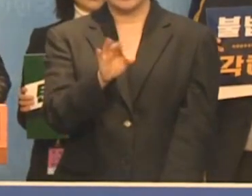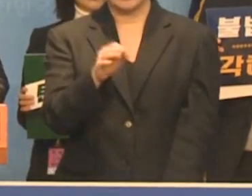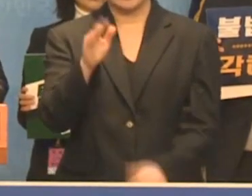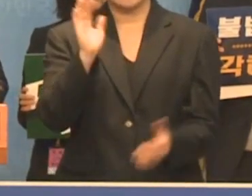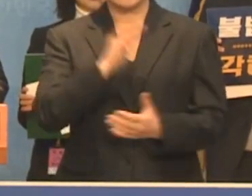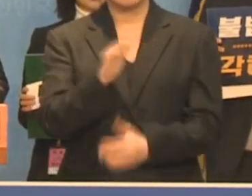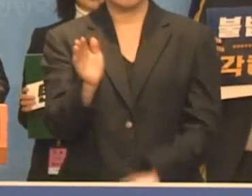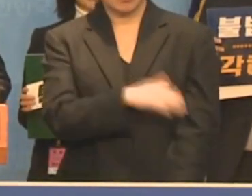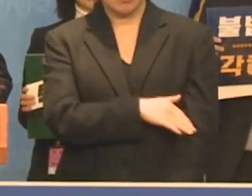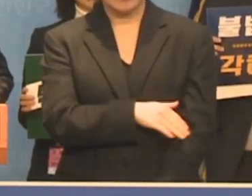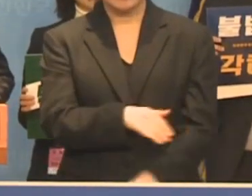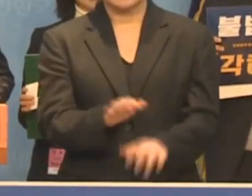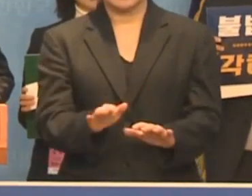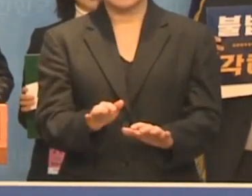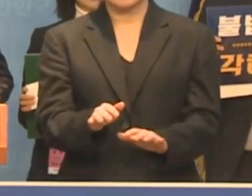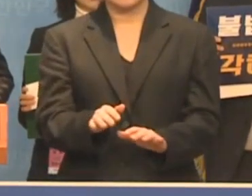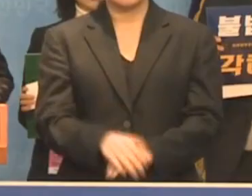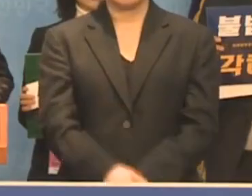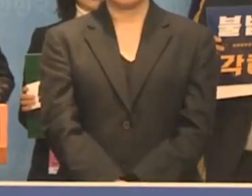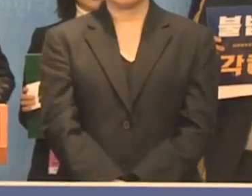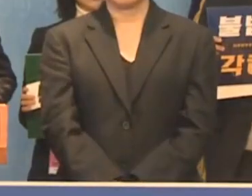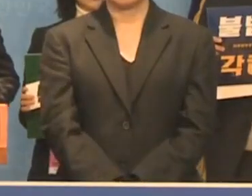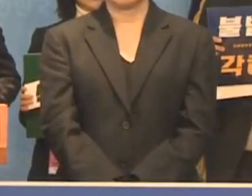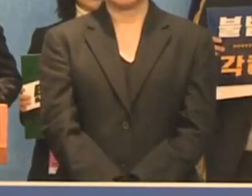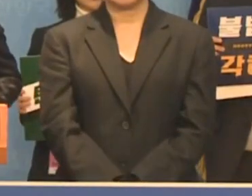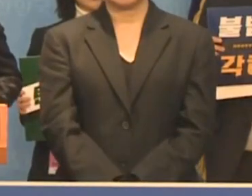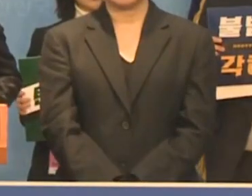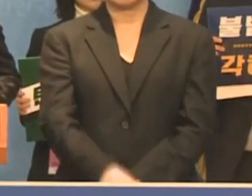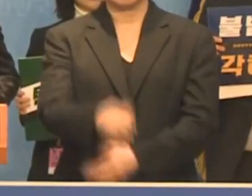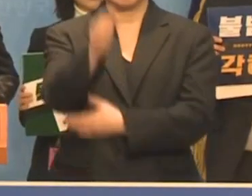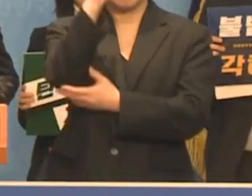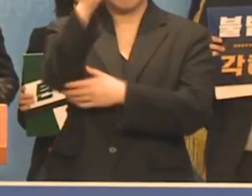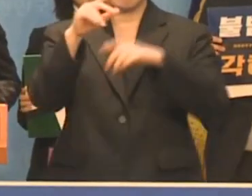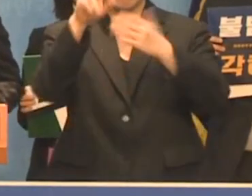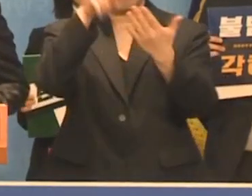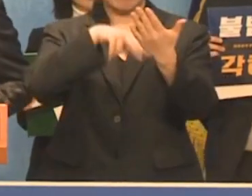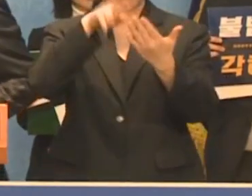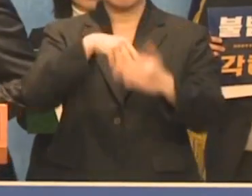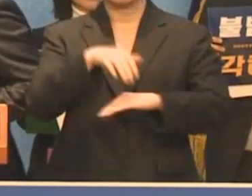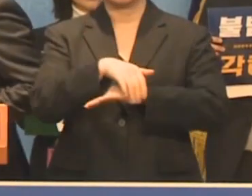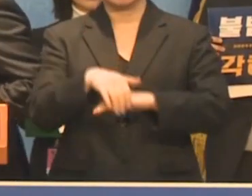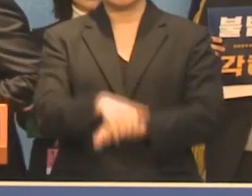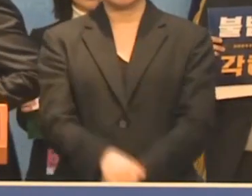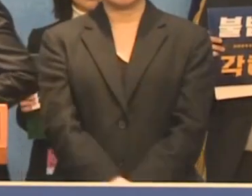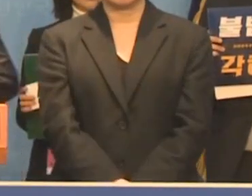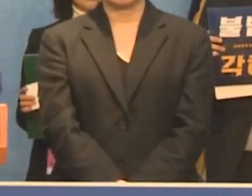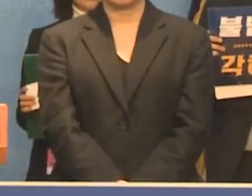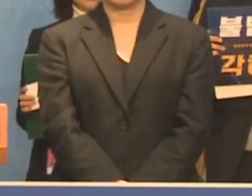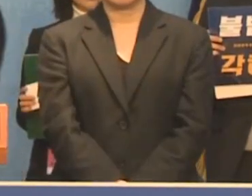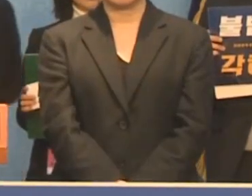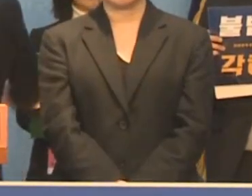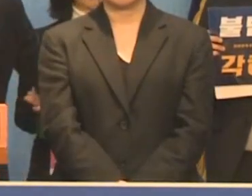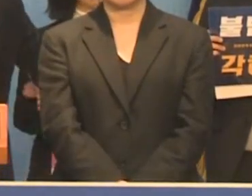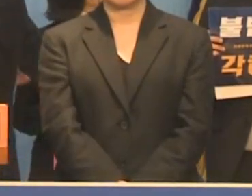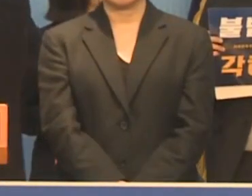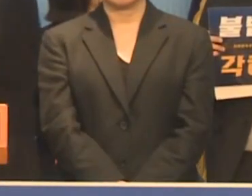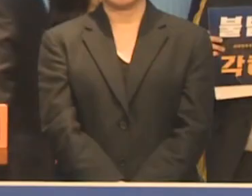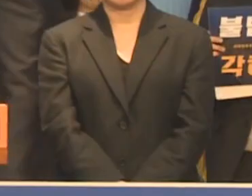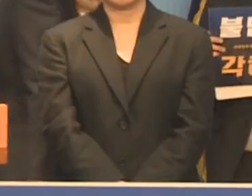분이 이제 시국 선언을 낭독하도록 하겠습니다. 우리 박준영 학생